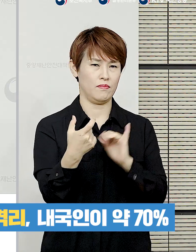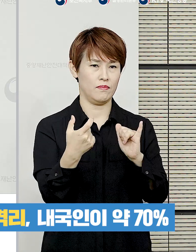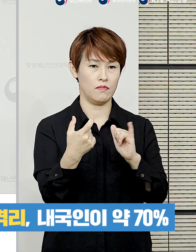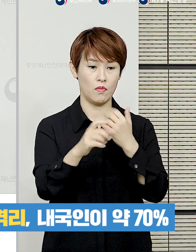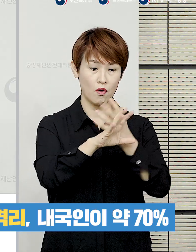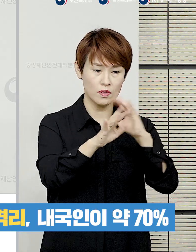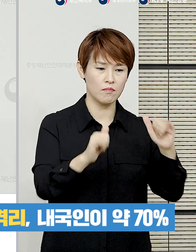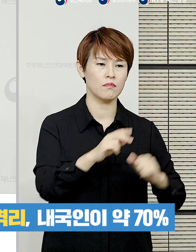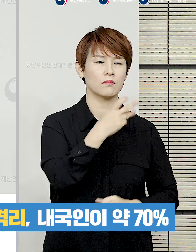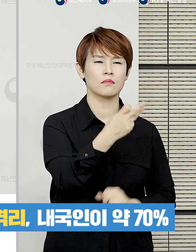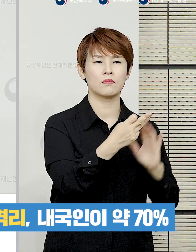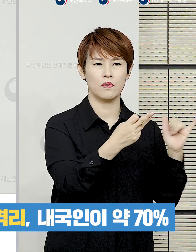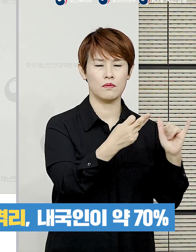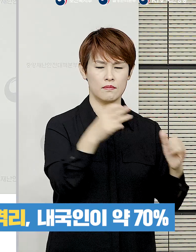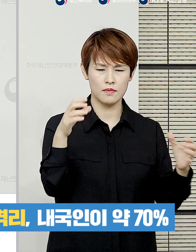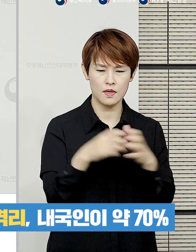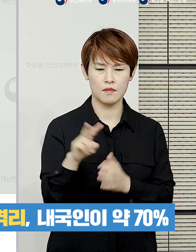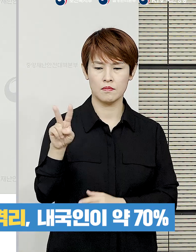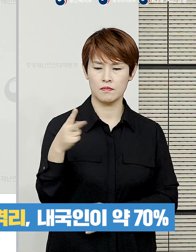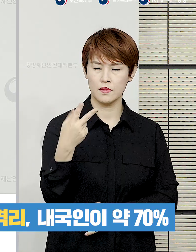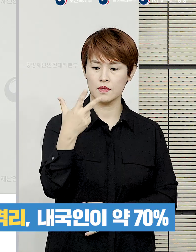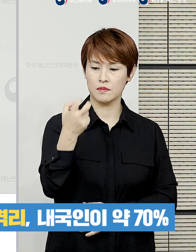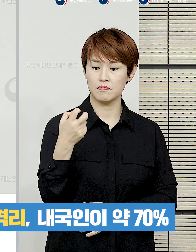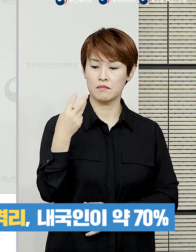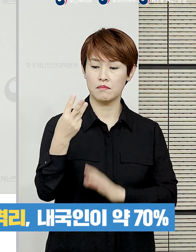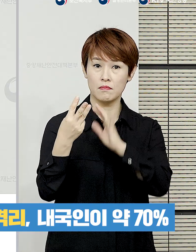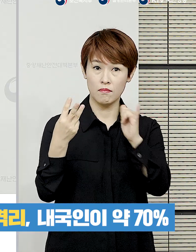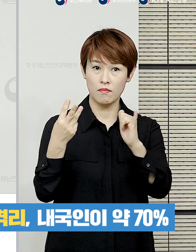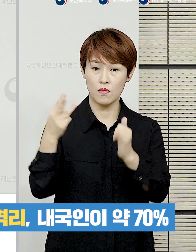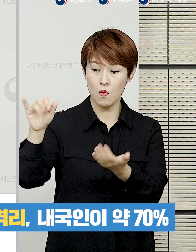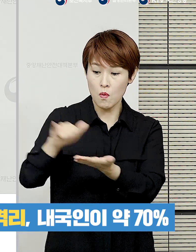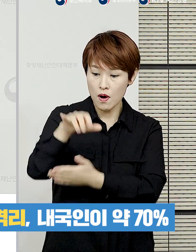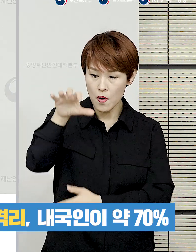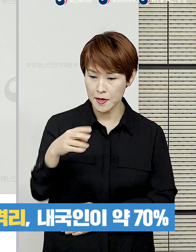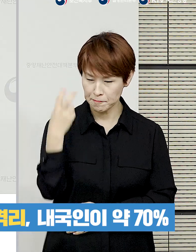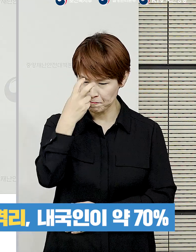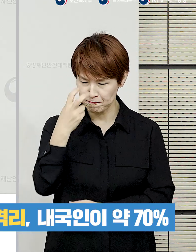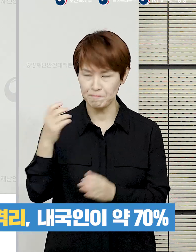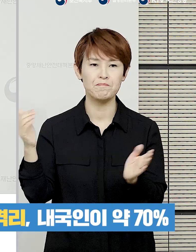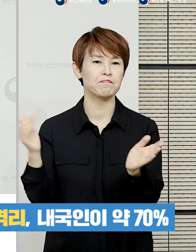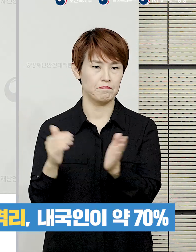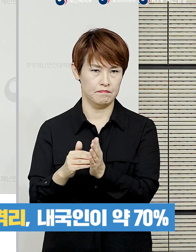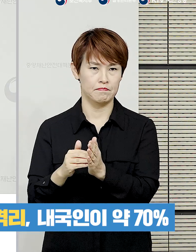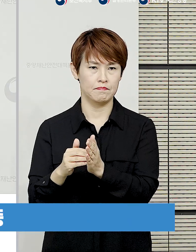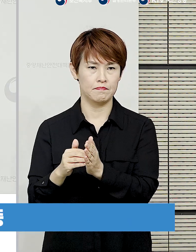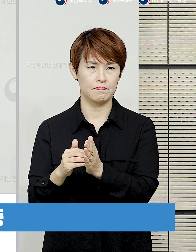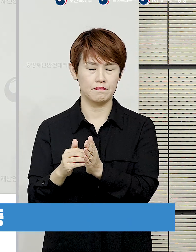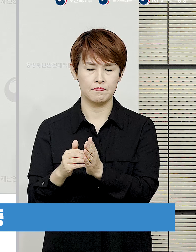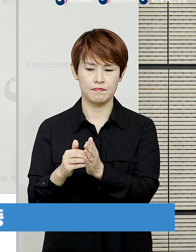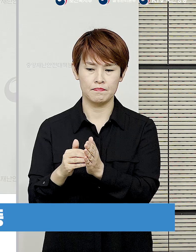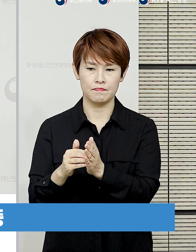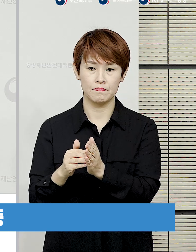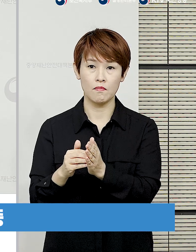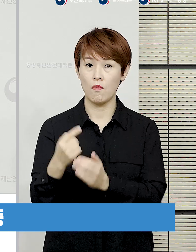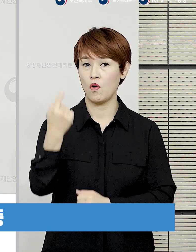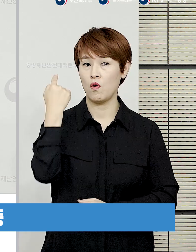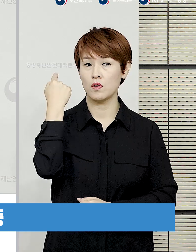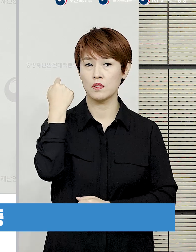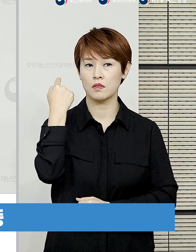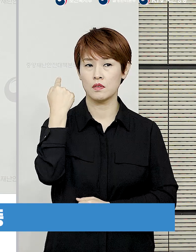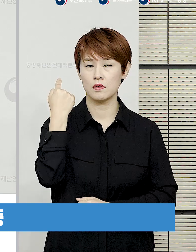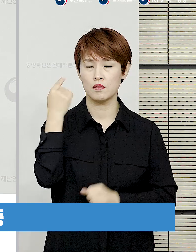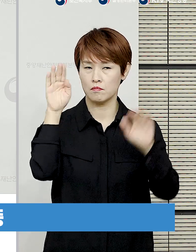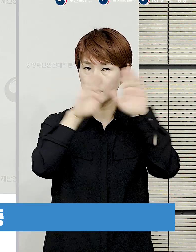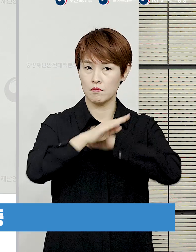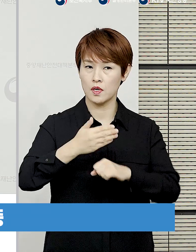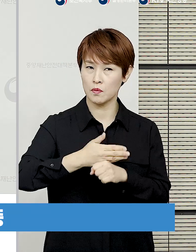260명과 외국인 13명, 총 273명에 대해 공항에서 진단검사를 실시하였습니다. 어제